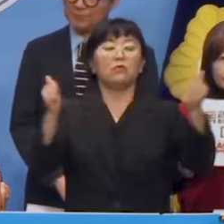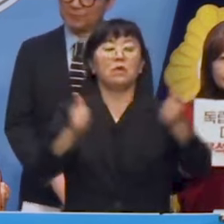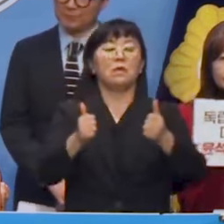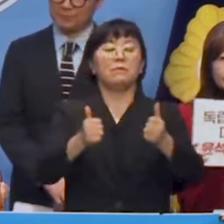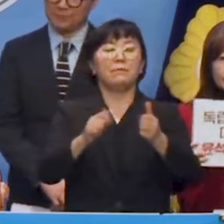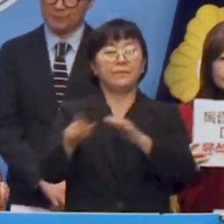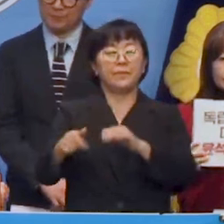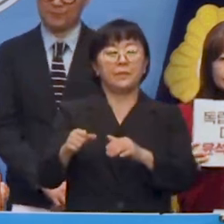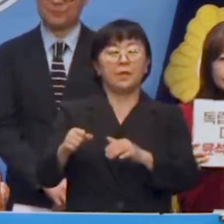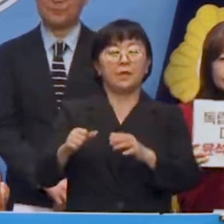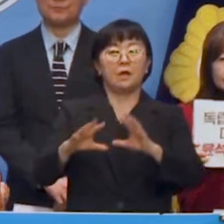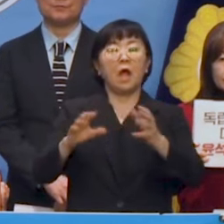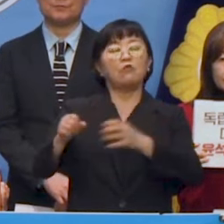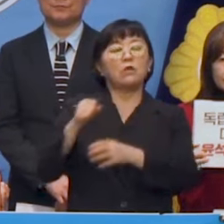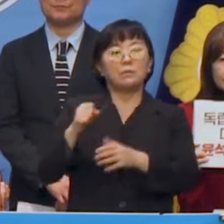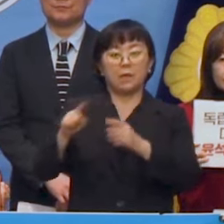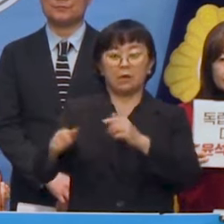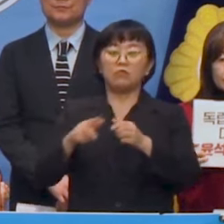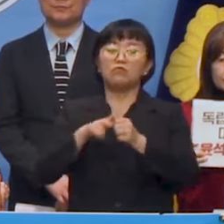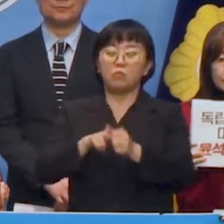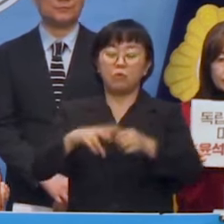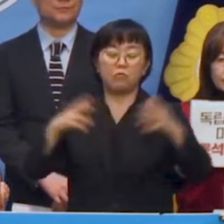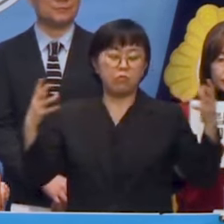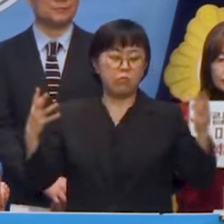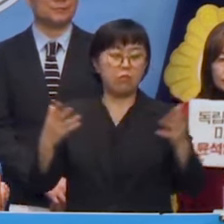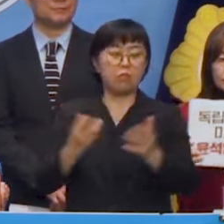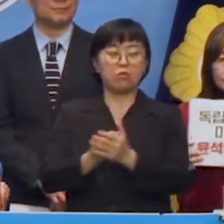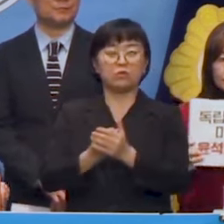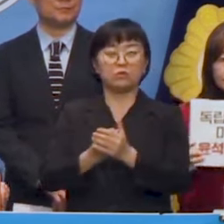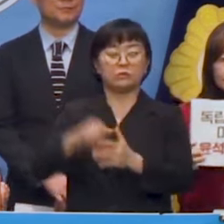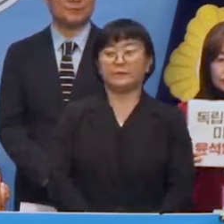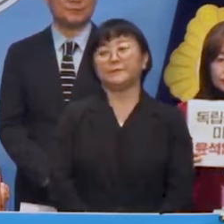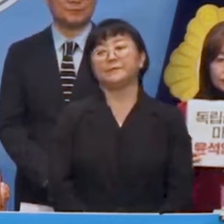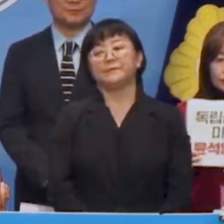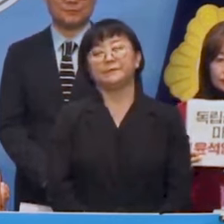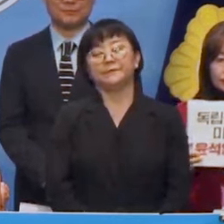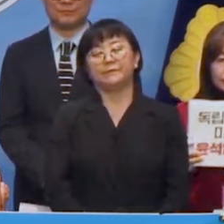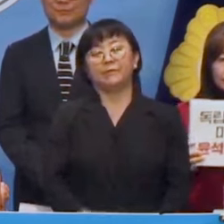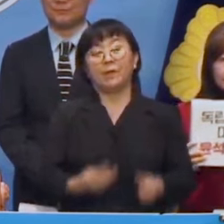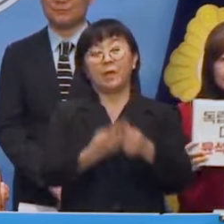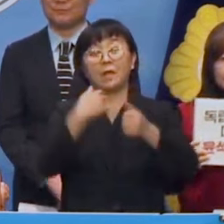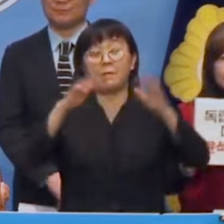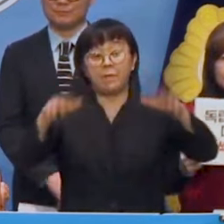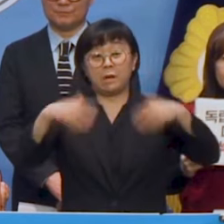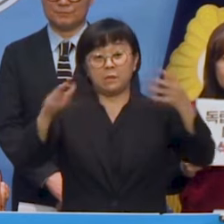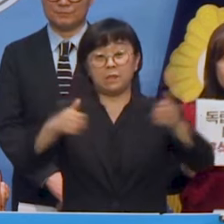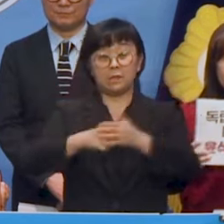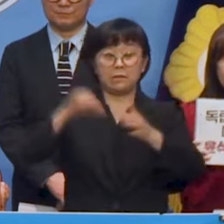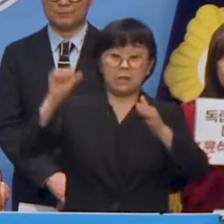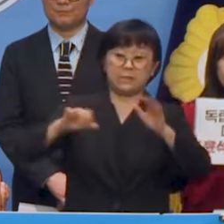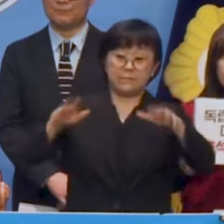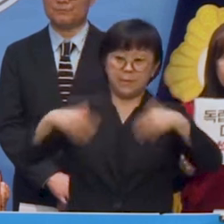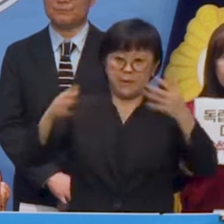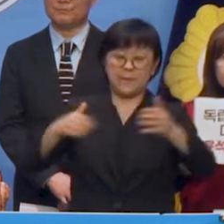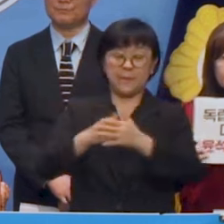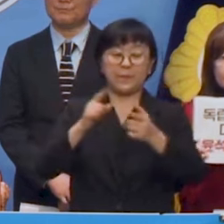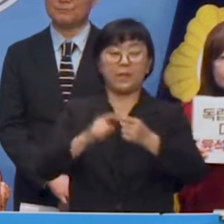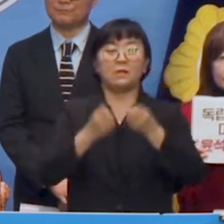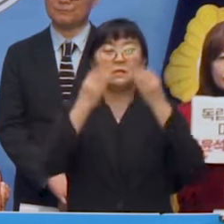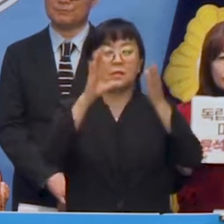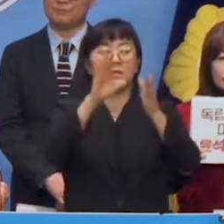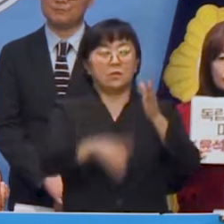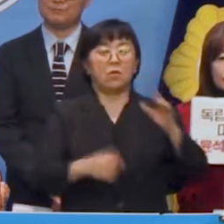국힘당 후보들을 한 명도 남김없이 모두 낙선시킵시다. 탄핵바람이자 낙선바람이고 새